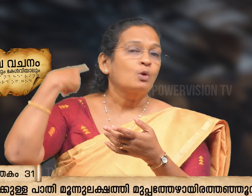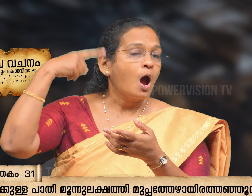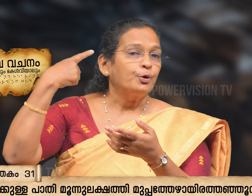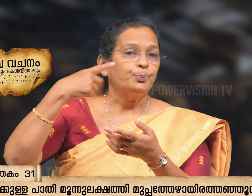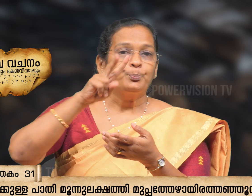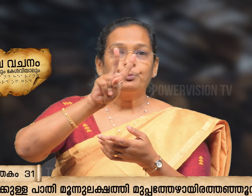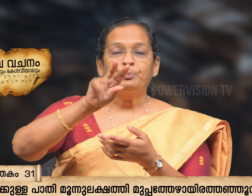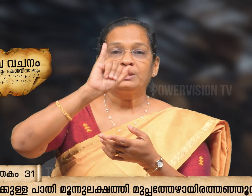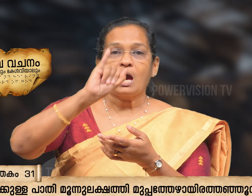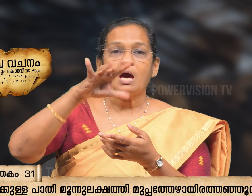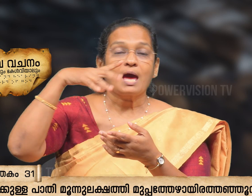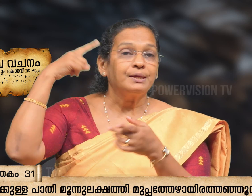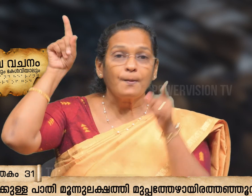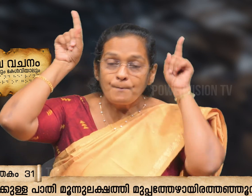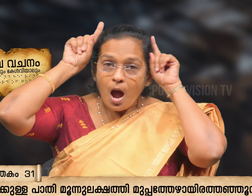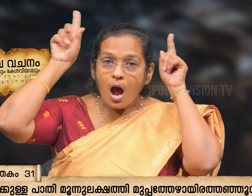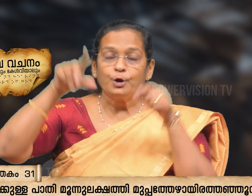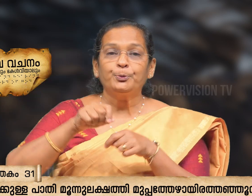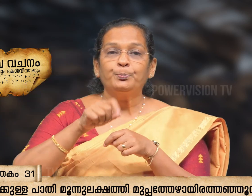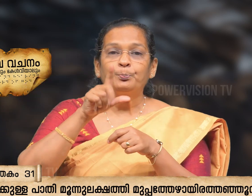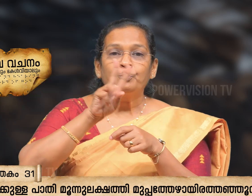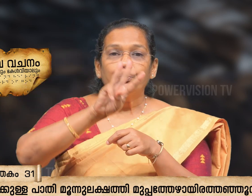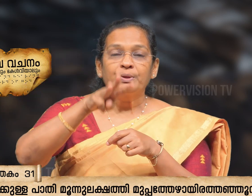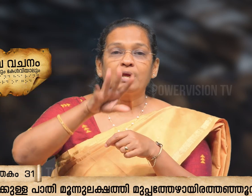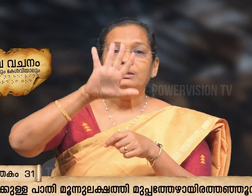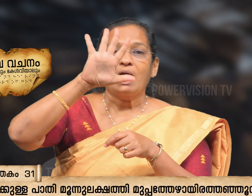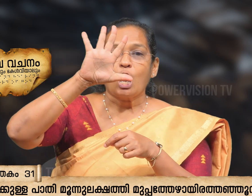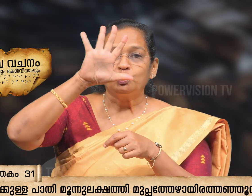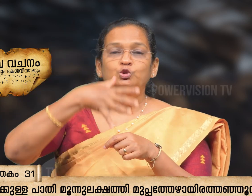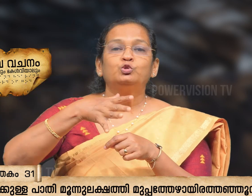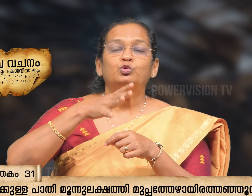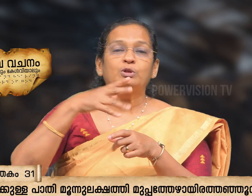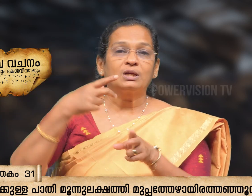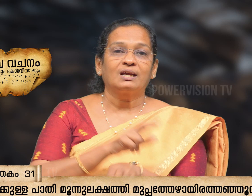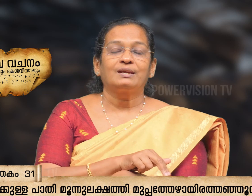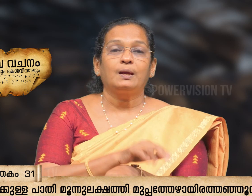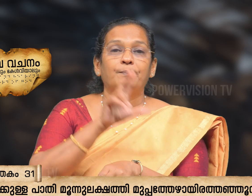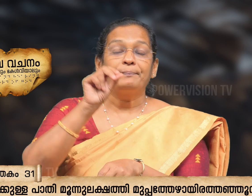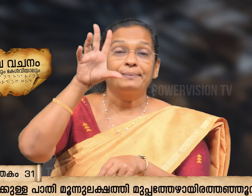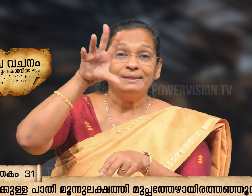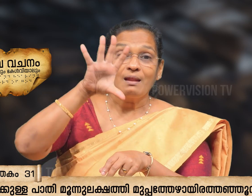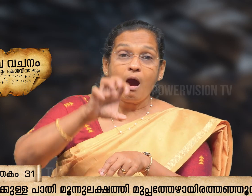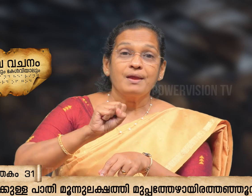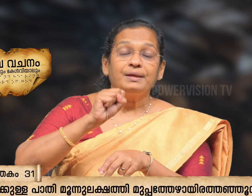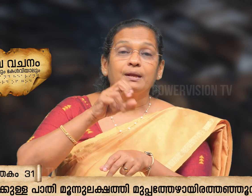337,500 ആടും 36,000 മാടും 30,500 കഴുതയും 16,000